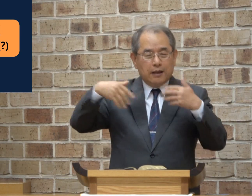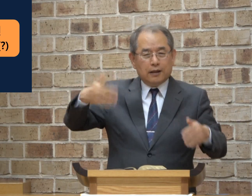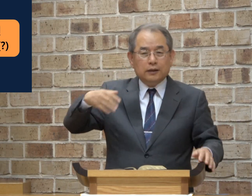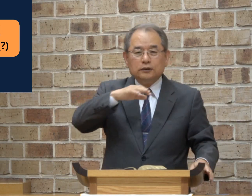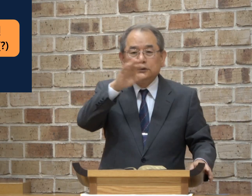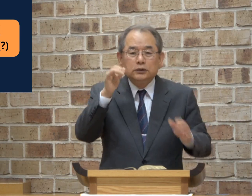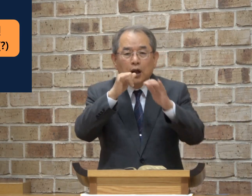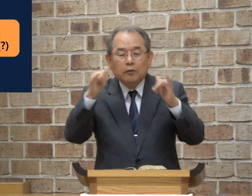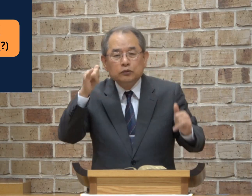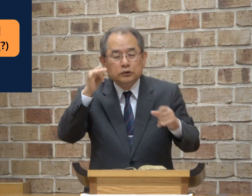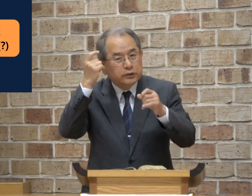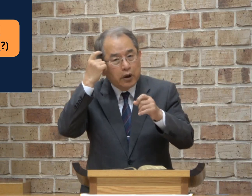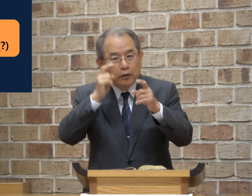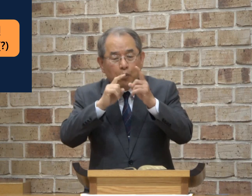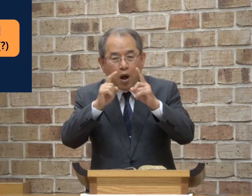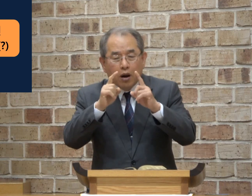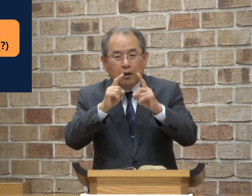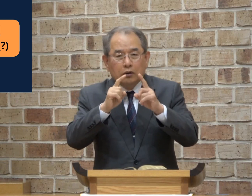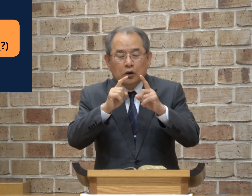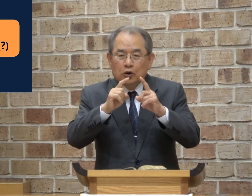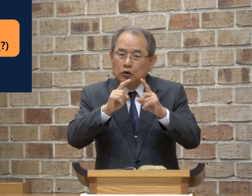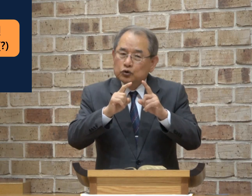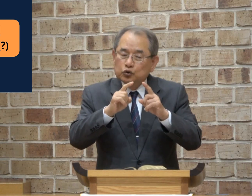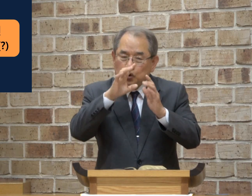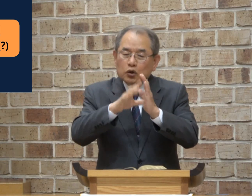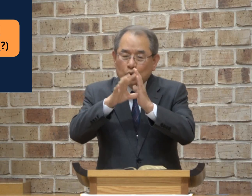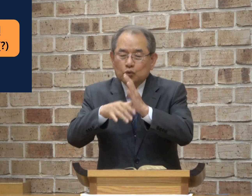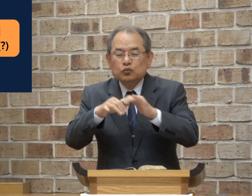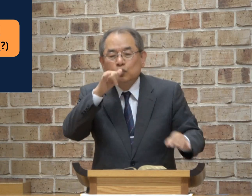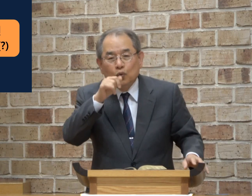다음 기도하지 못하면 구원받지 못한다.